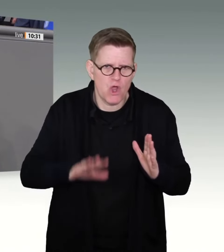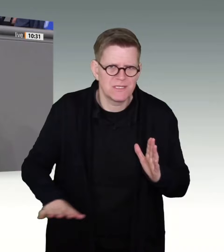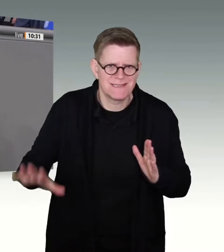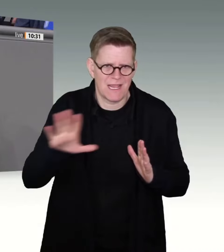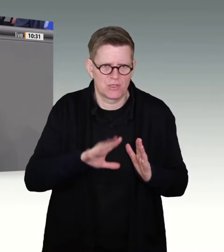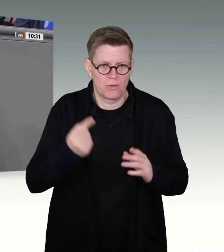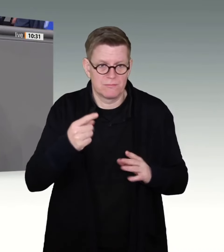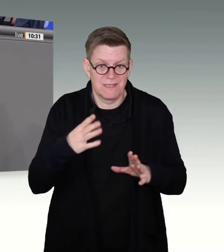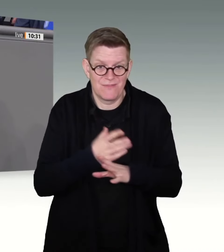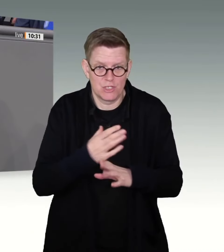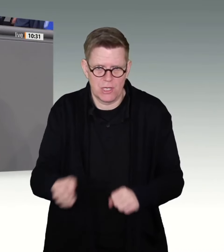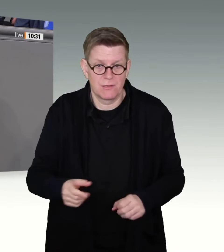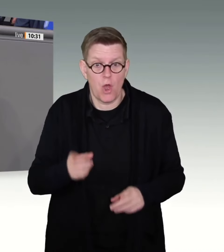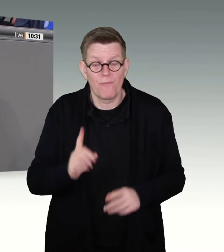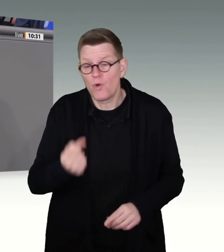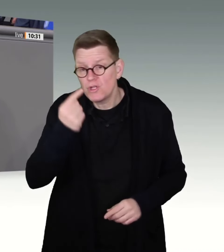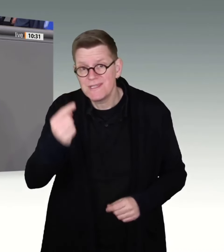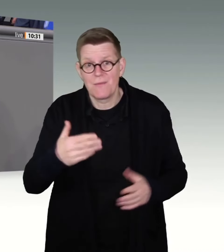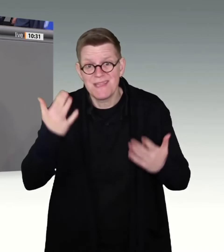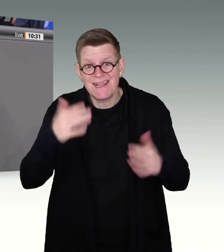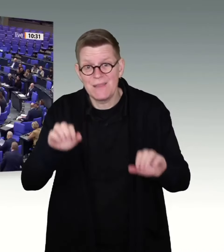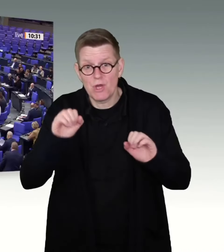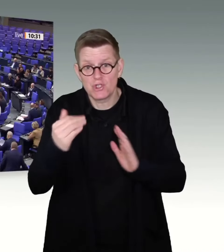Sie dieses Klimaschutzgesetz verabschieden.